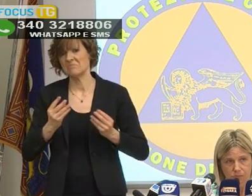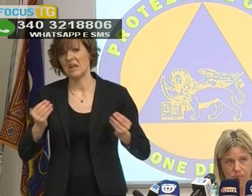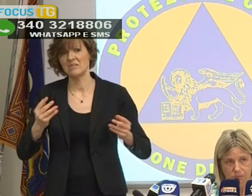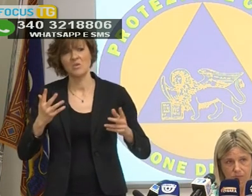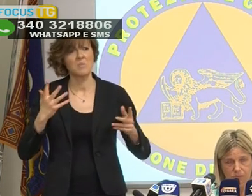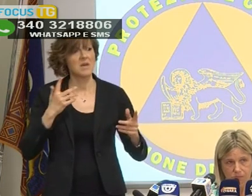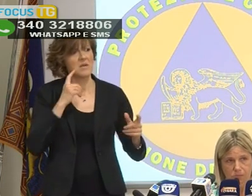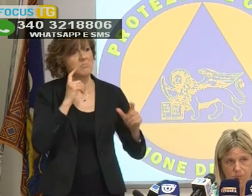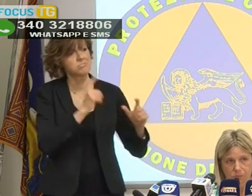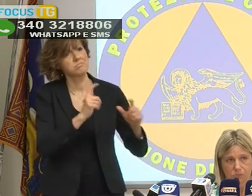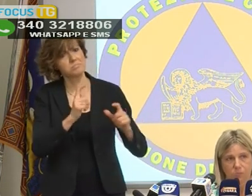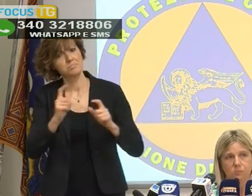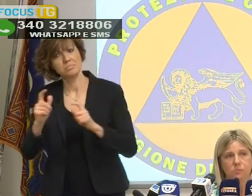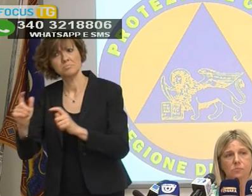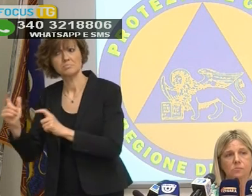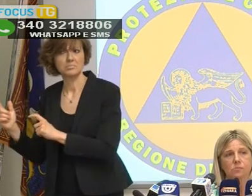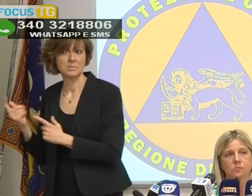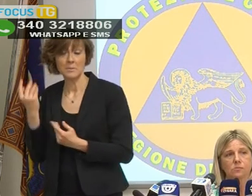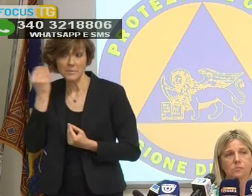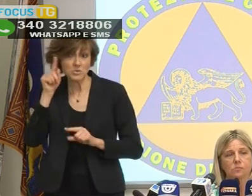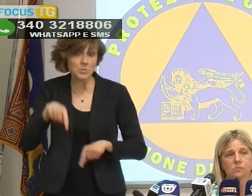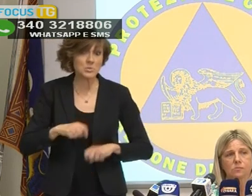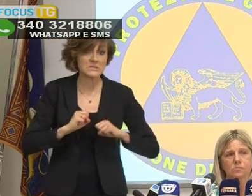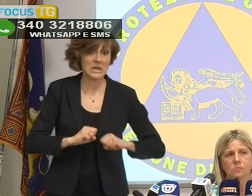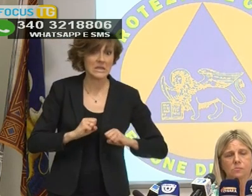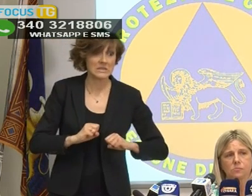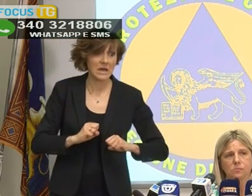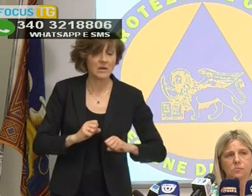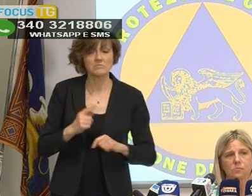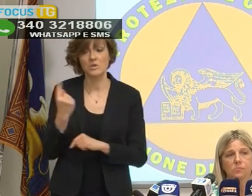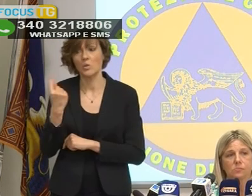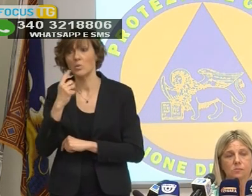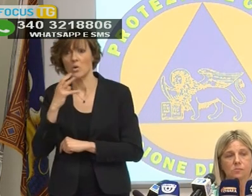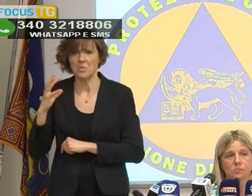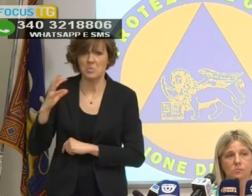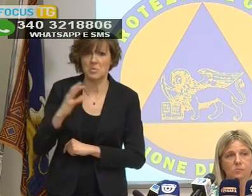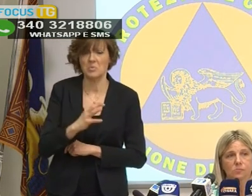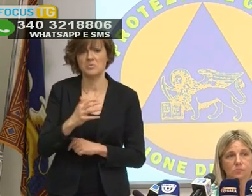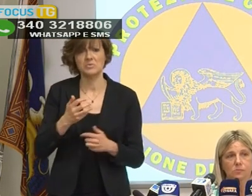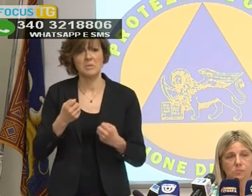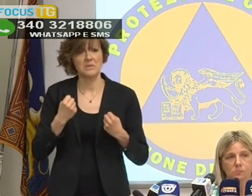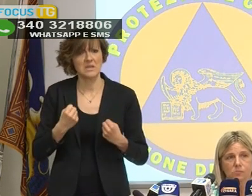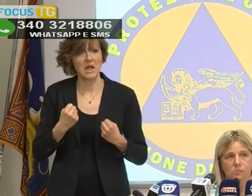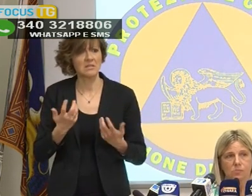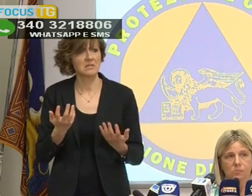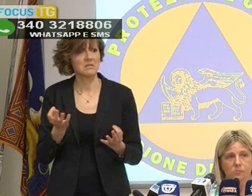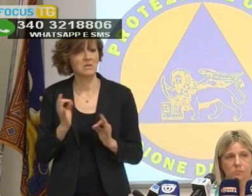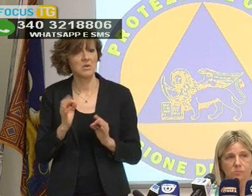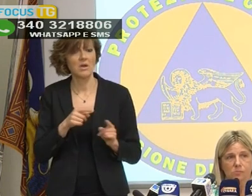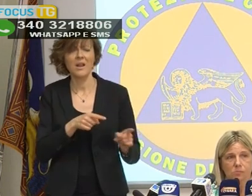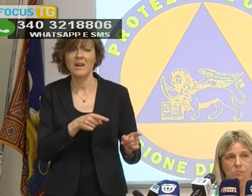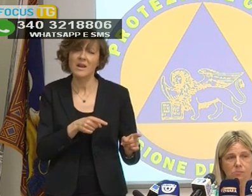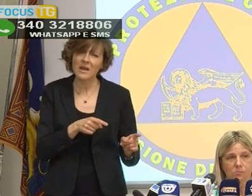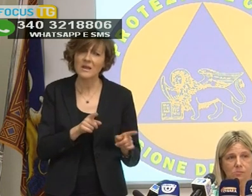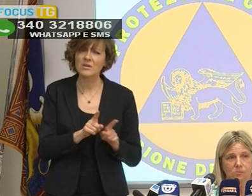nei vari ambiti, insomma, immagino anche nell'ambito della sanità, c'è chi lancia accuse, c'è chi... Lei ha avuto anche